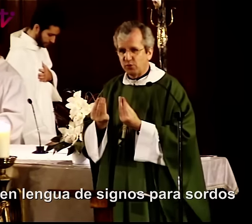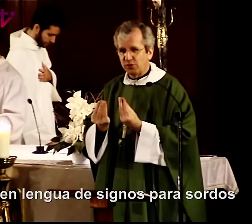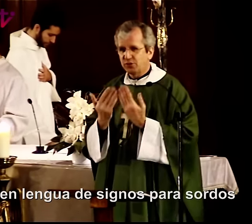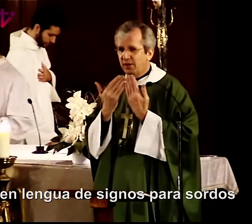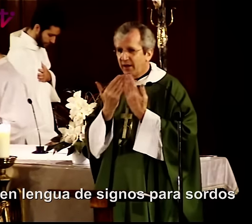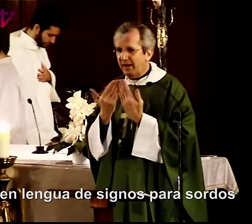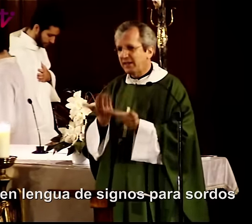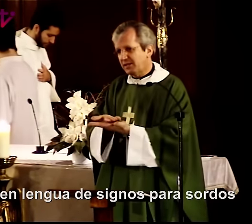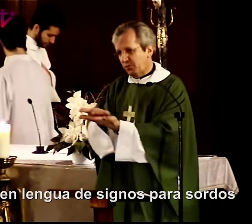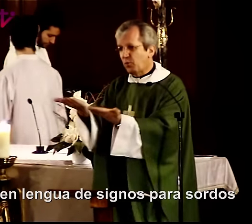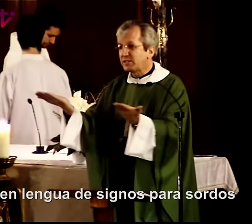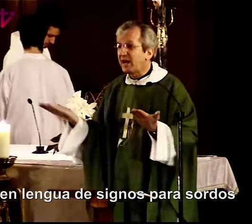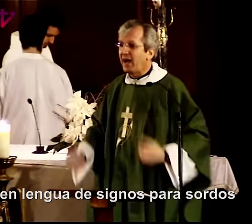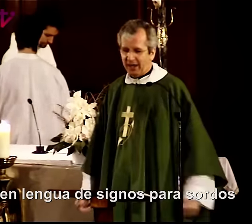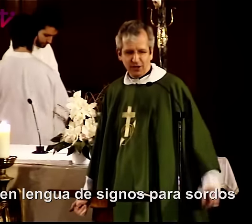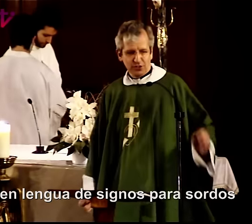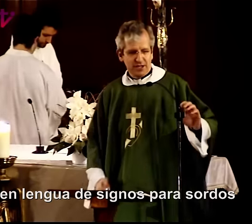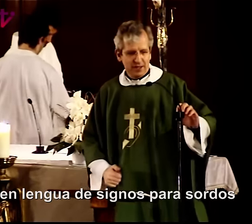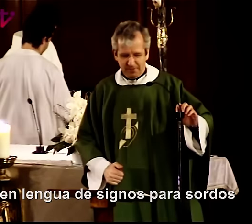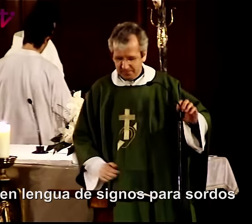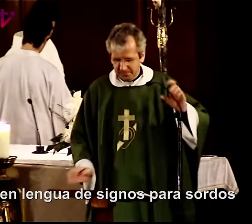muchos. Gracias por vuestra generosidad.